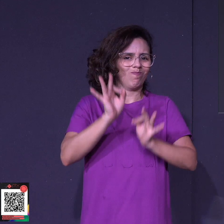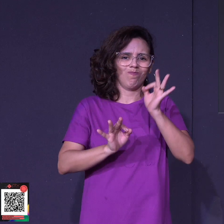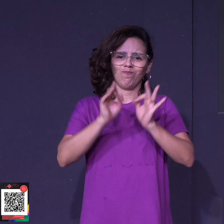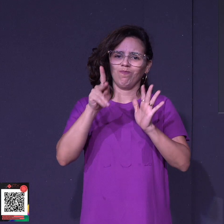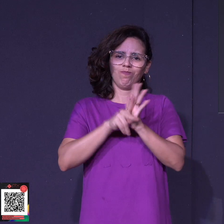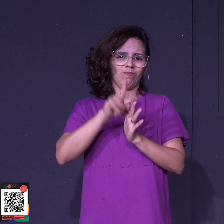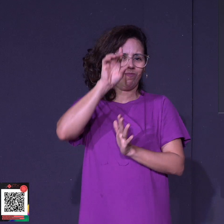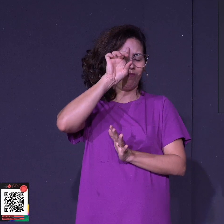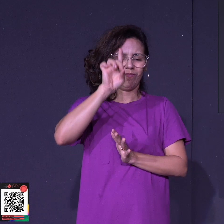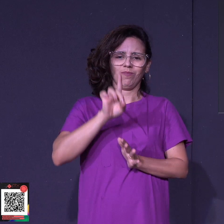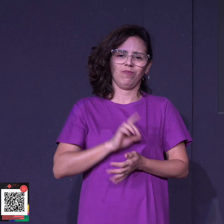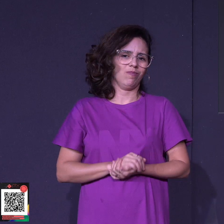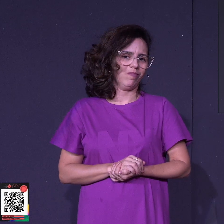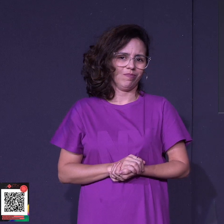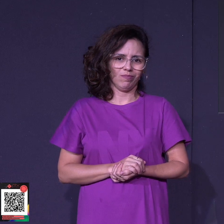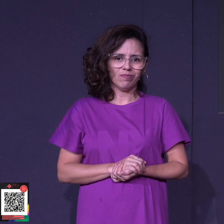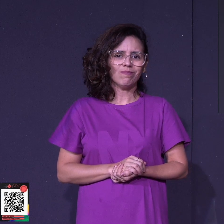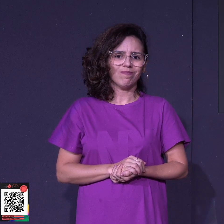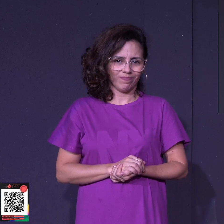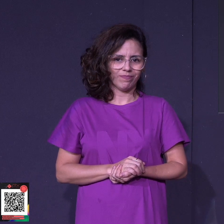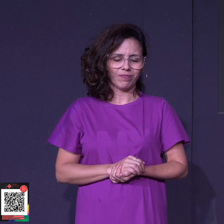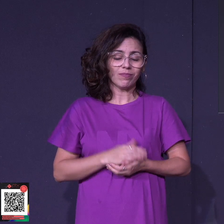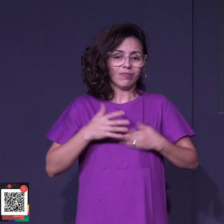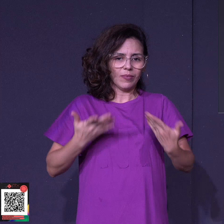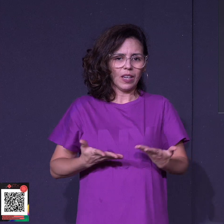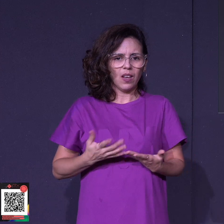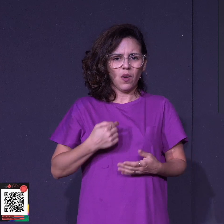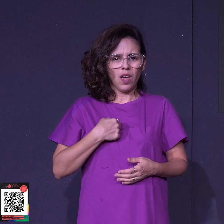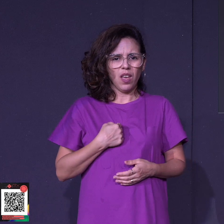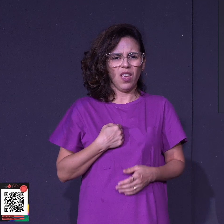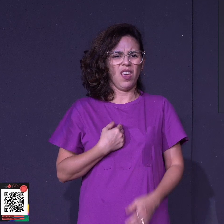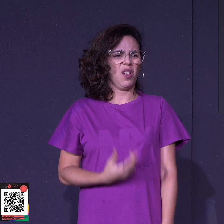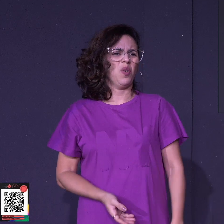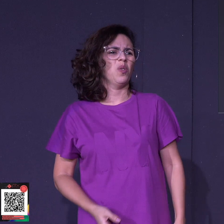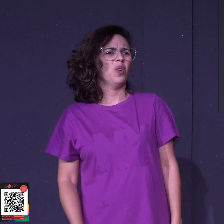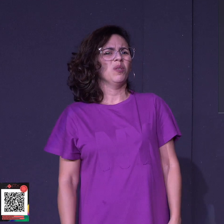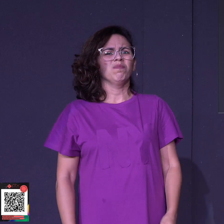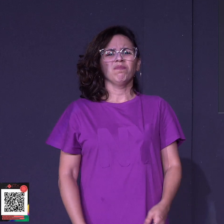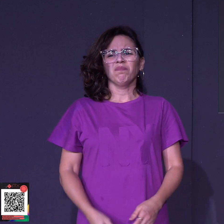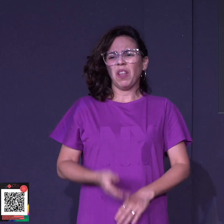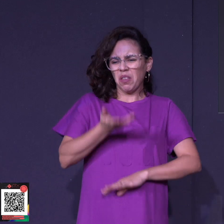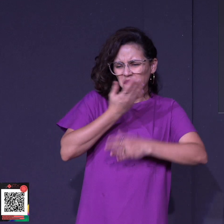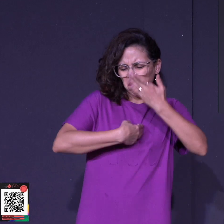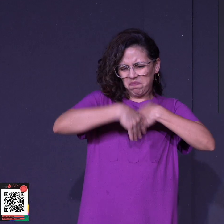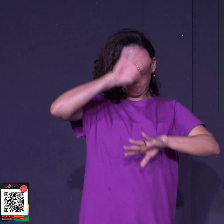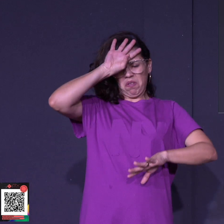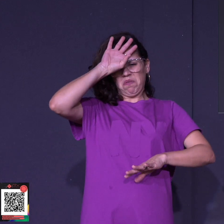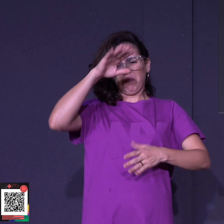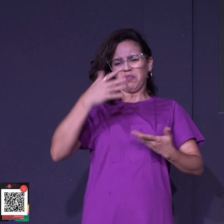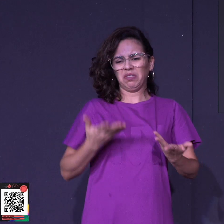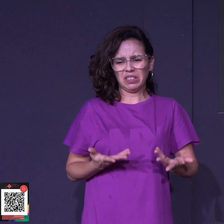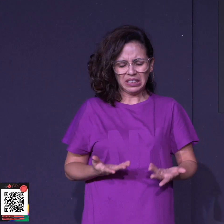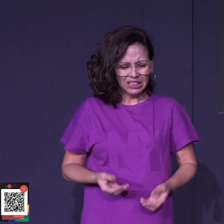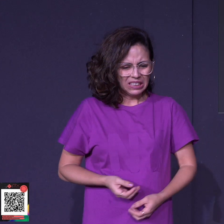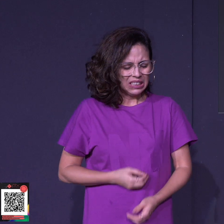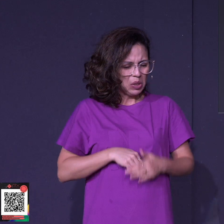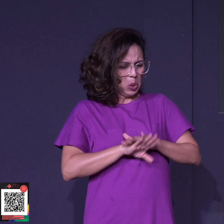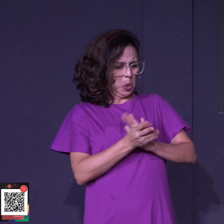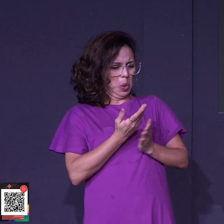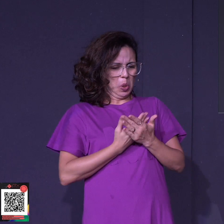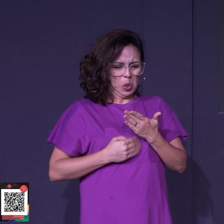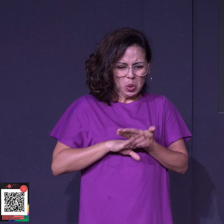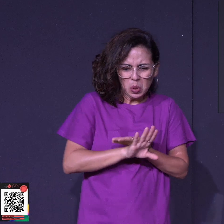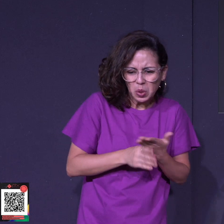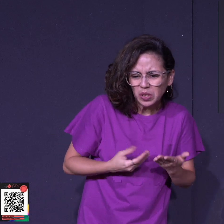a nossa indignação, a nossa revolta, a nossa ira diante de situações injustas